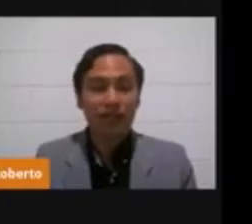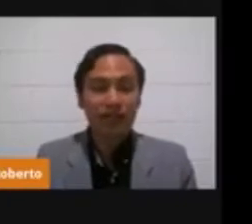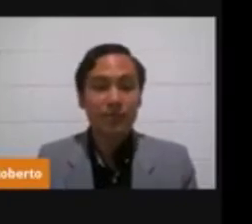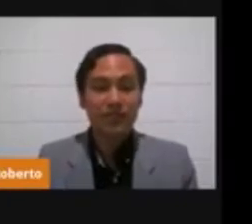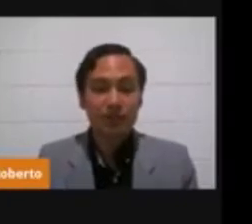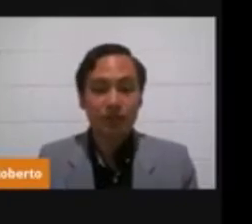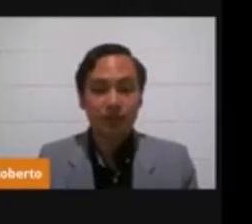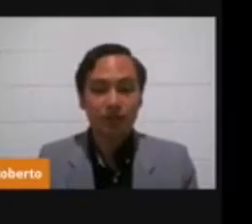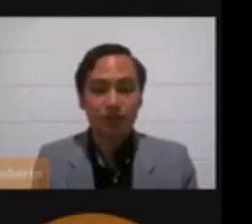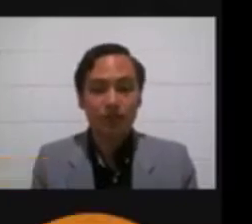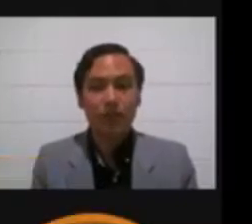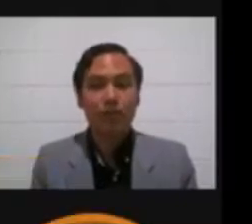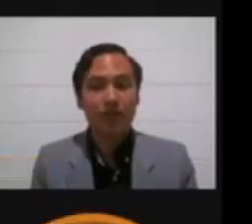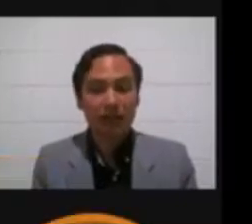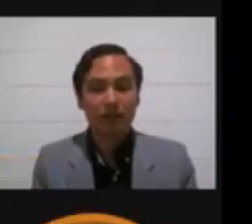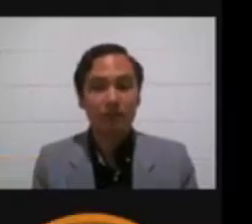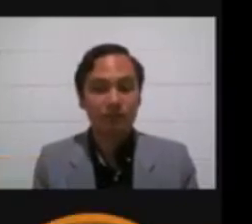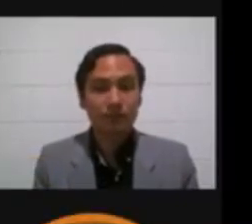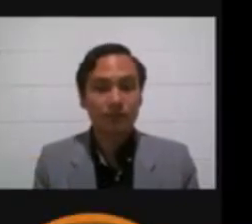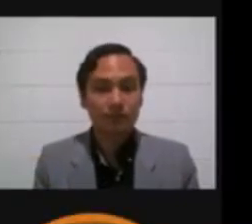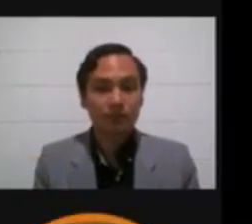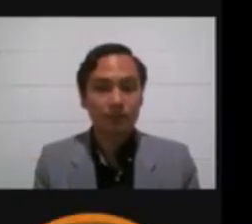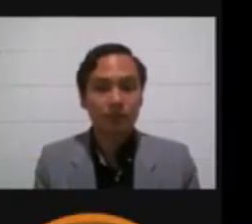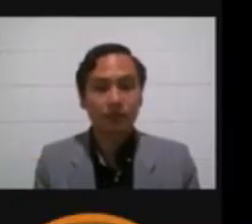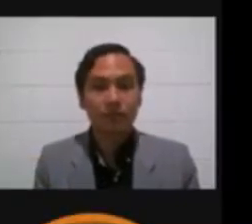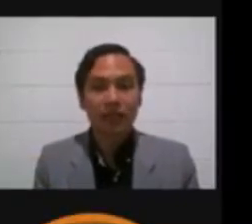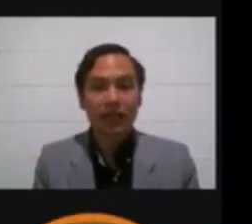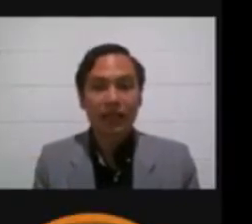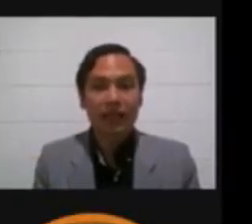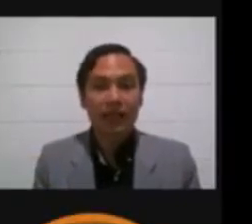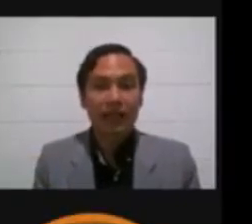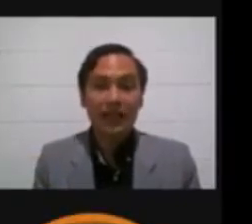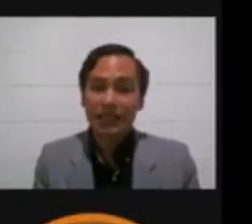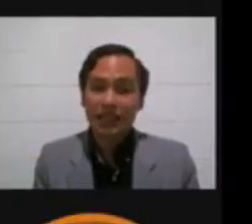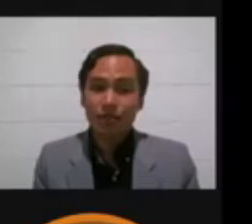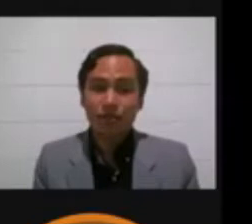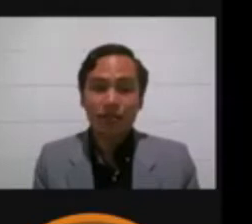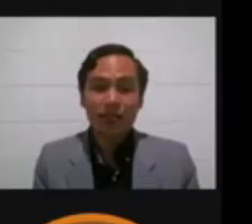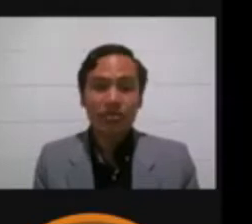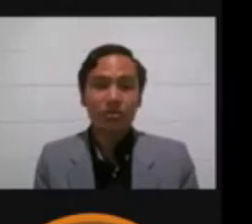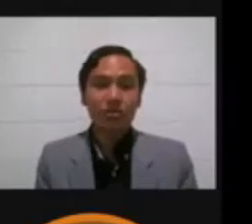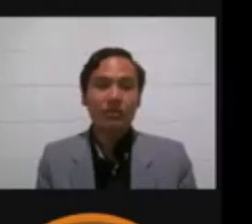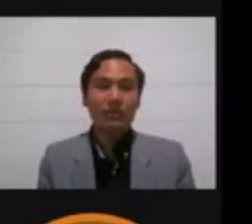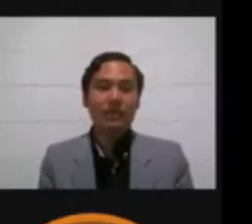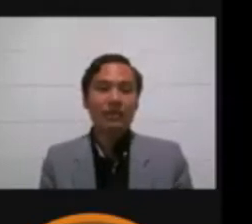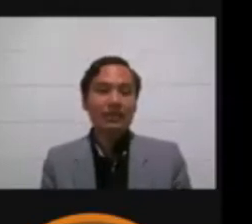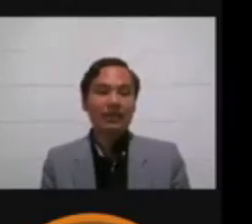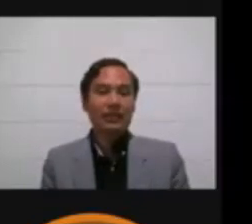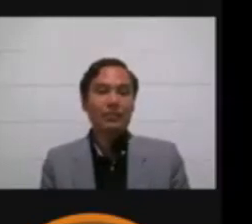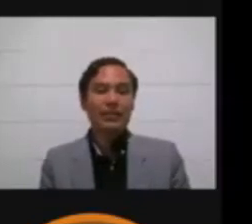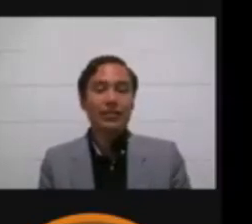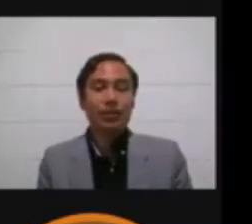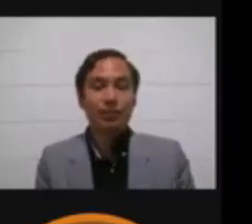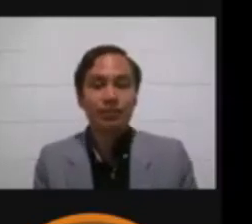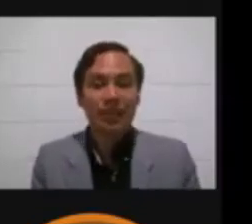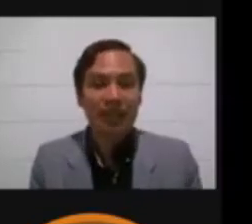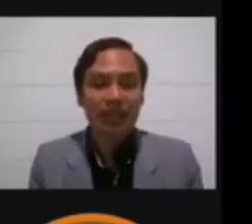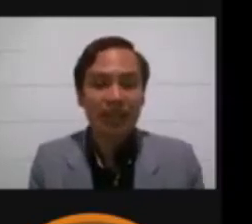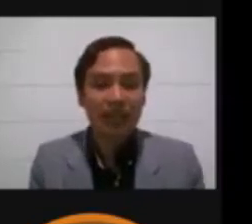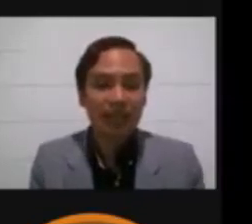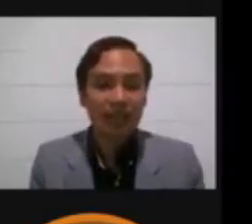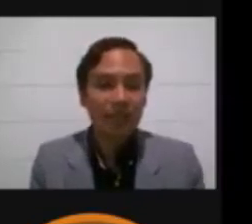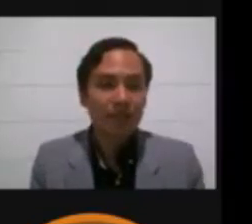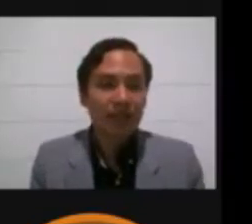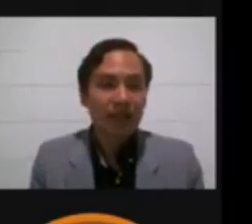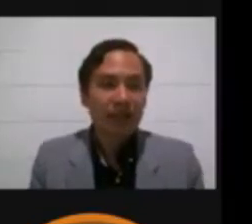Derecho a la libre expresión, muy bien. A ver, ese es uno de los derechos, a libertad de expresión.